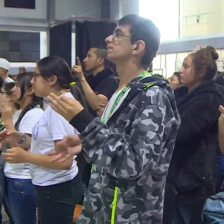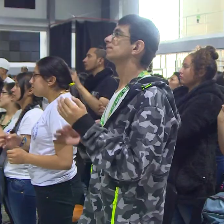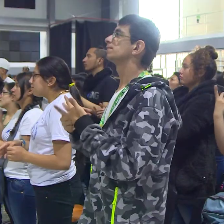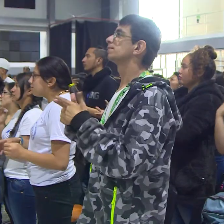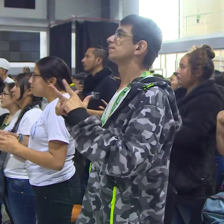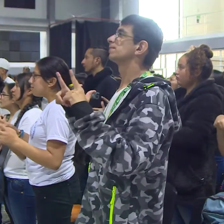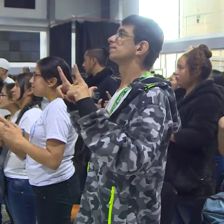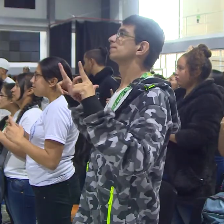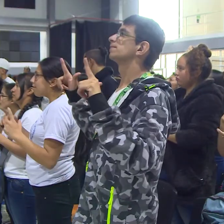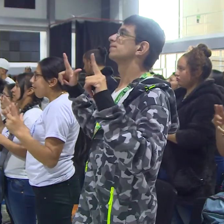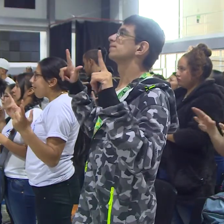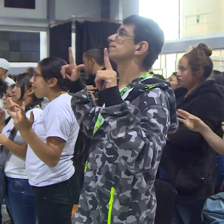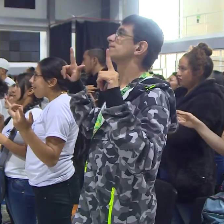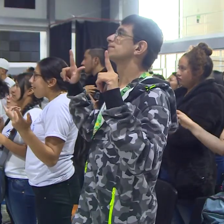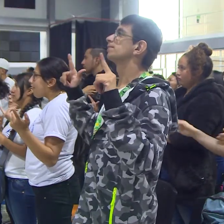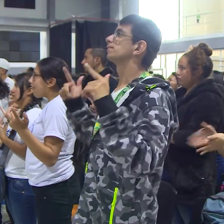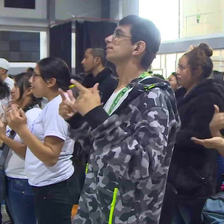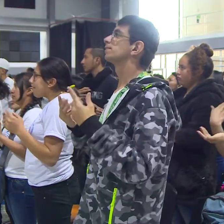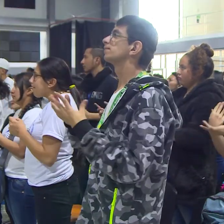solo